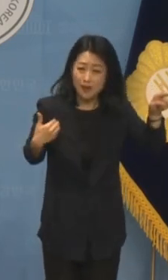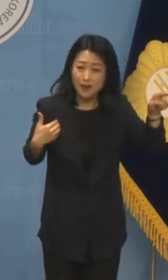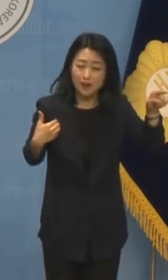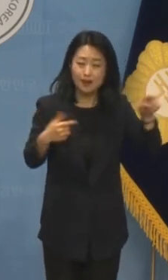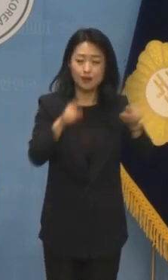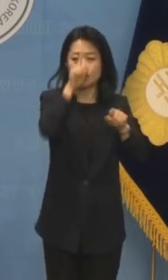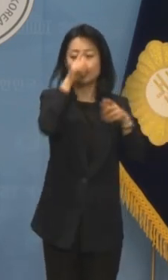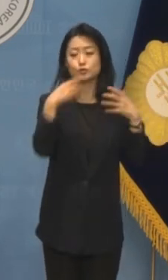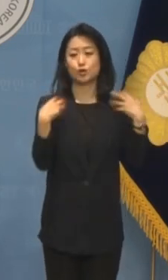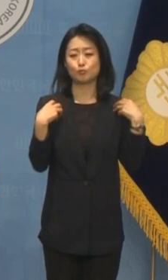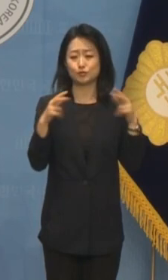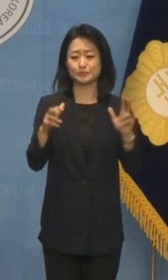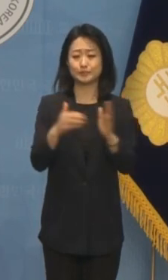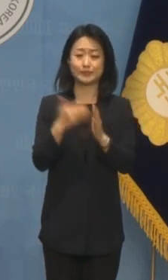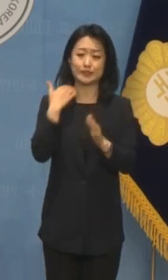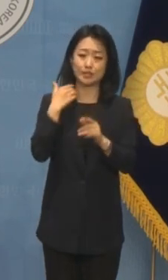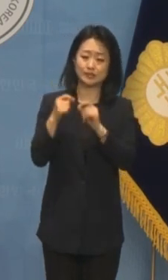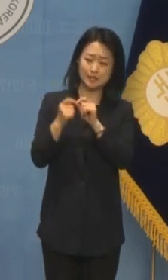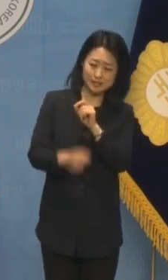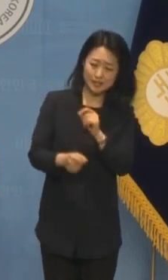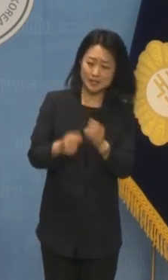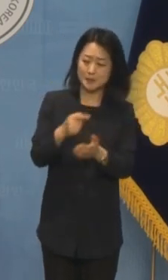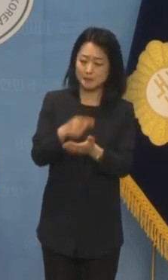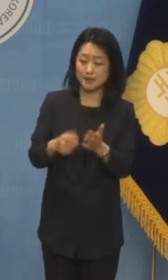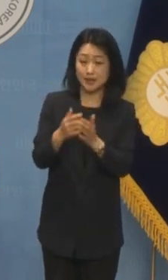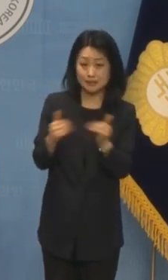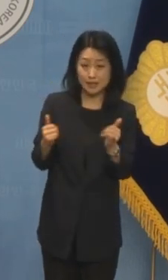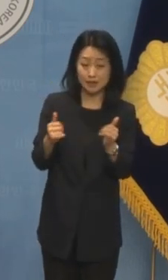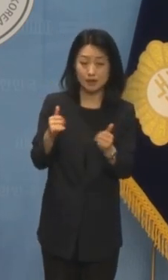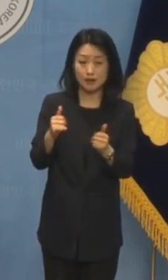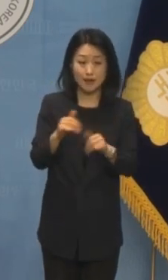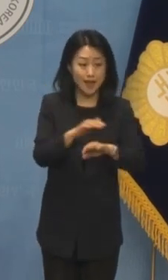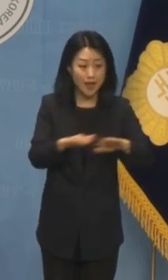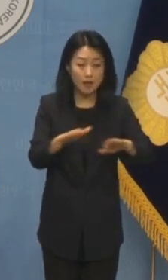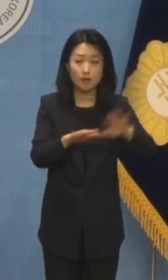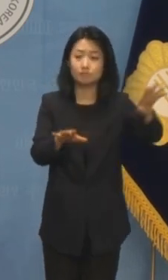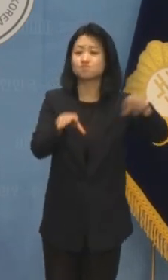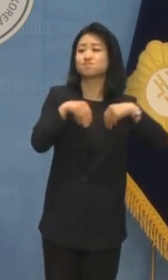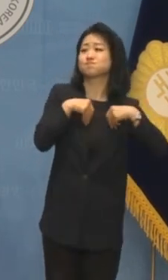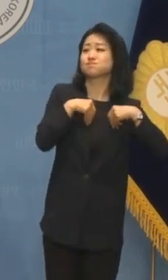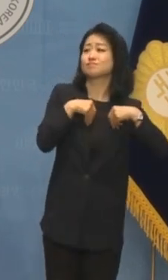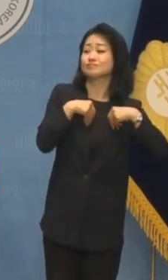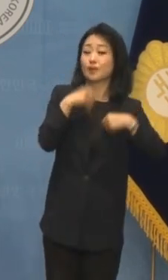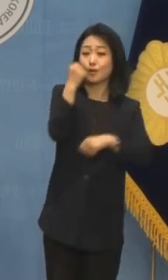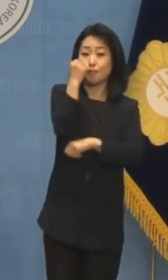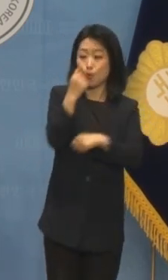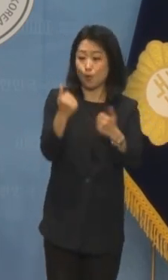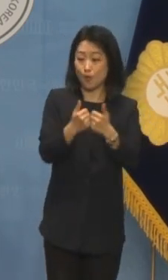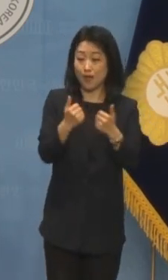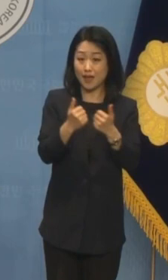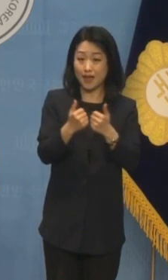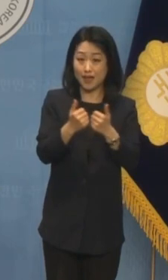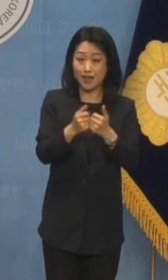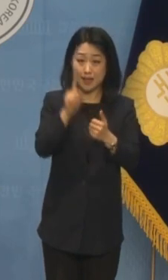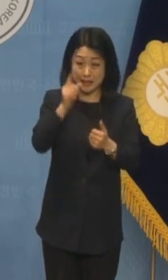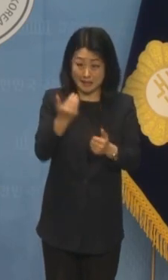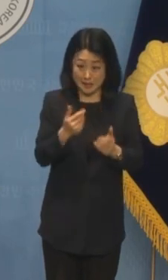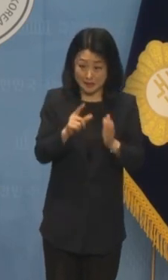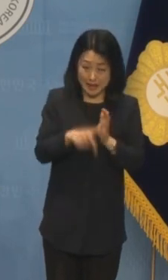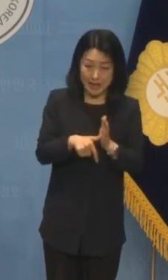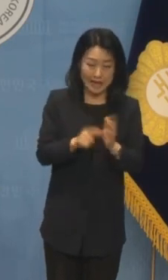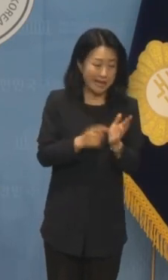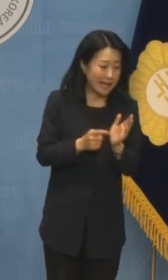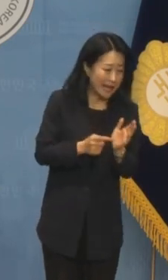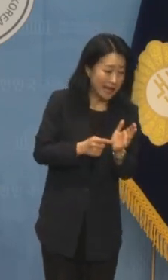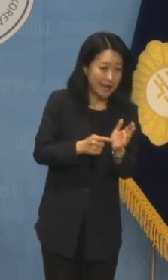정부는 그간 전세 사기 대책에 멀뚱히 손 놓고 있다. 본회의를 하루 앞두고 부랴부랴 지원